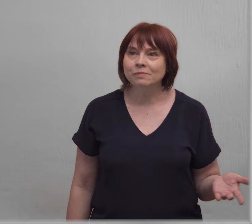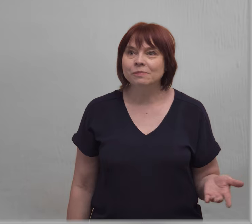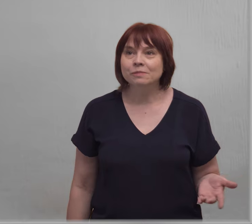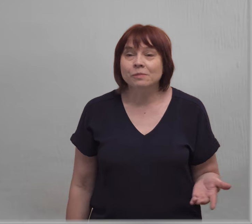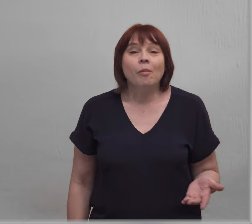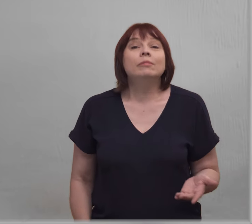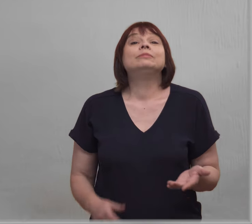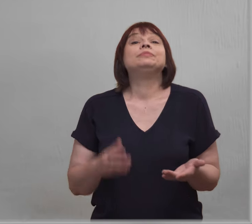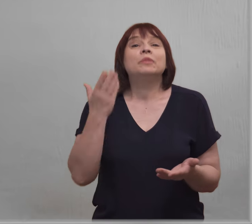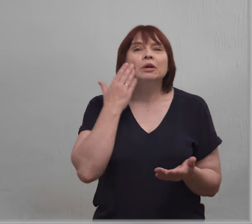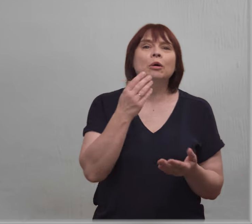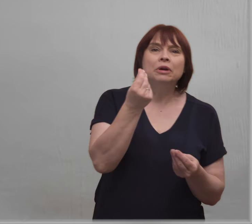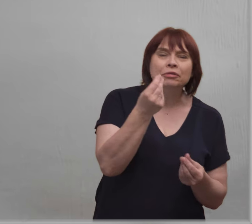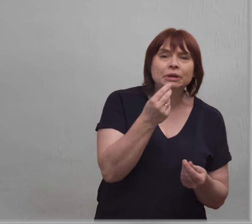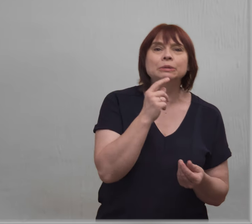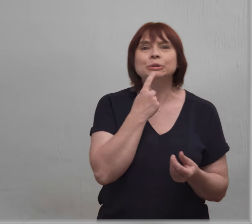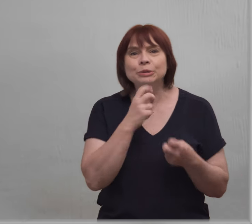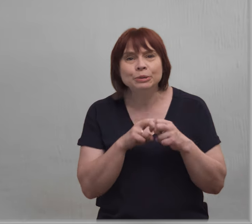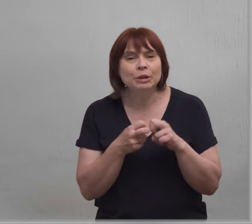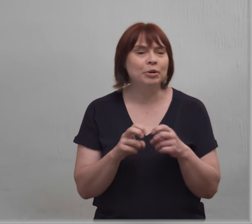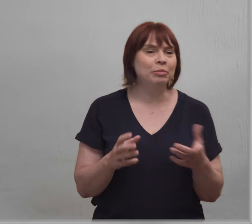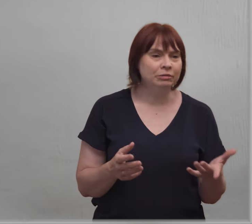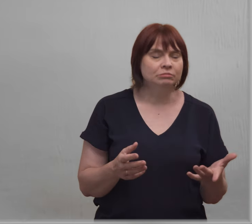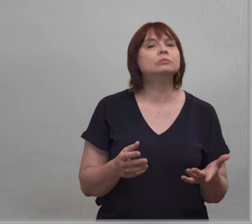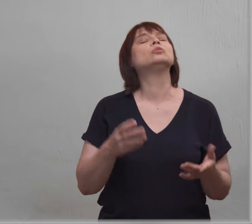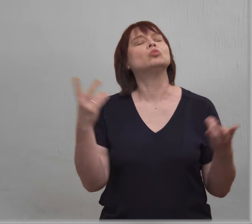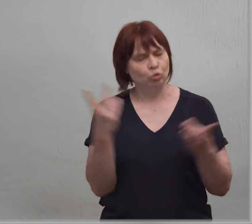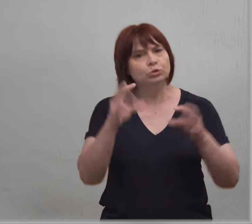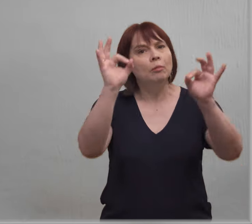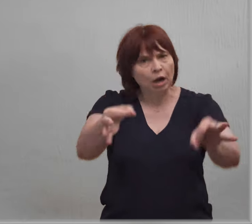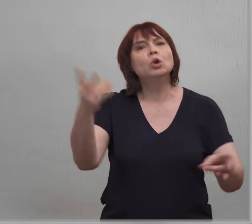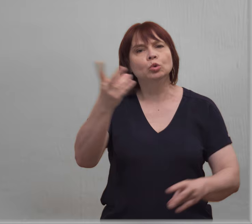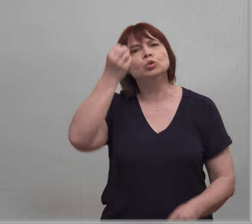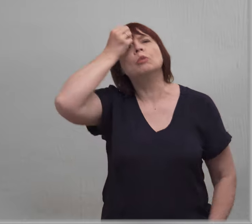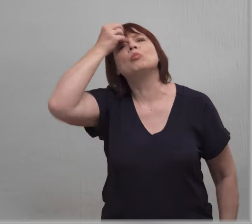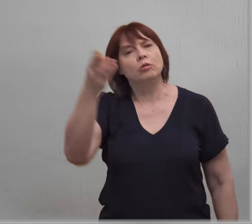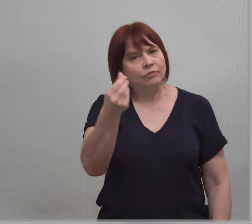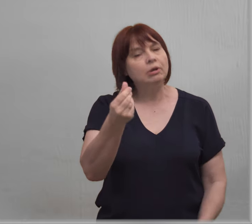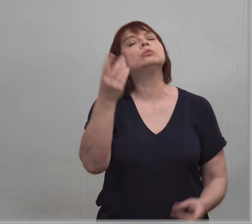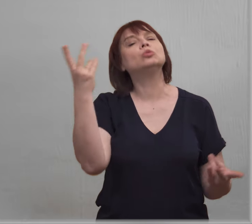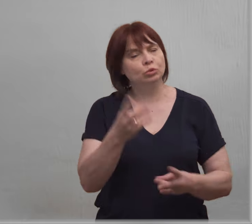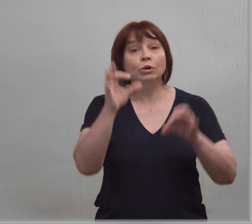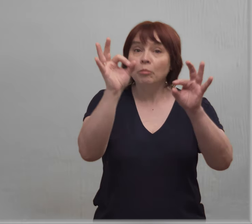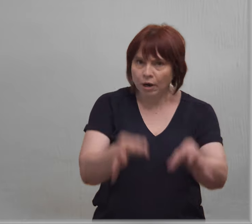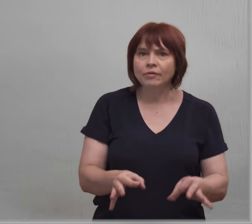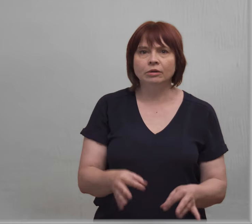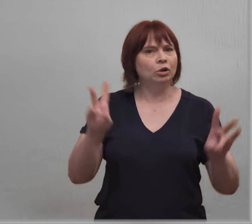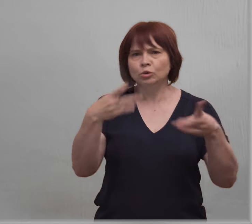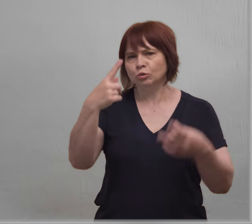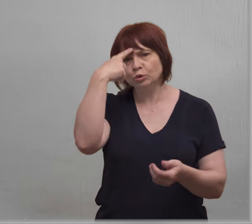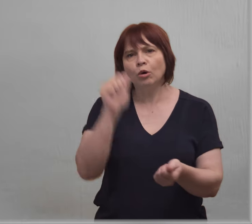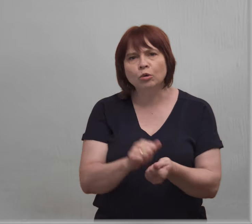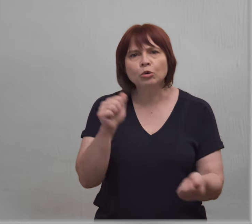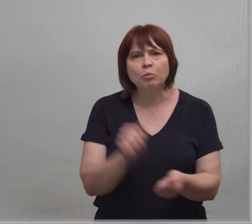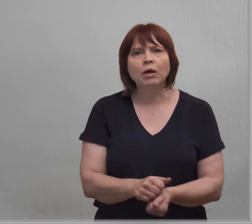впереди всяких финансовых вопросов. Я за финансовую грамотность, я за мудрость, я не за то, чтобы сейчас люди какие-то вещи неправильно сделали. Я